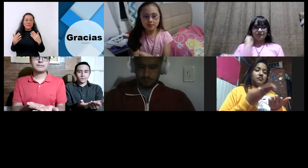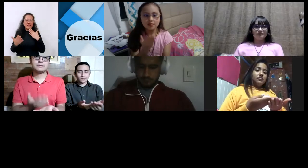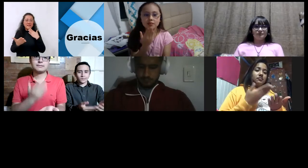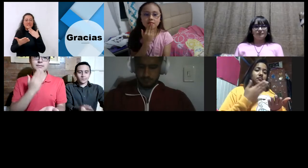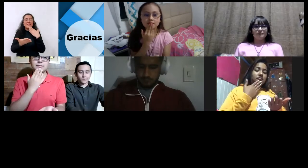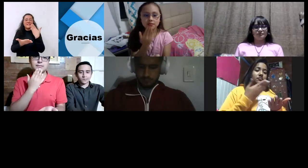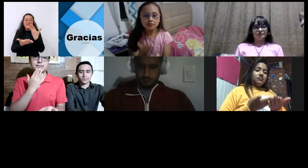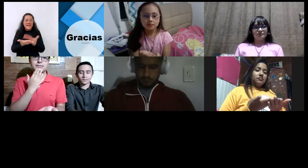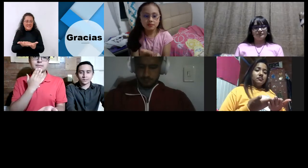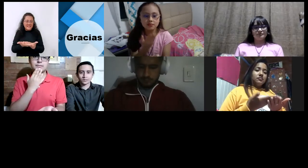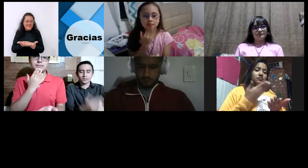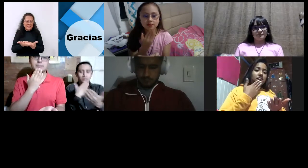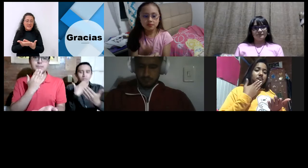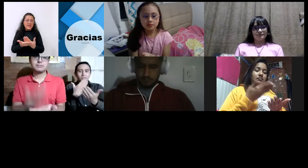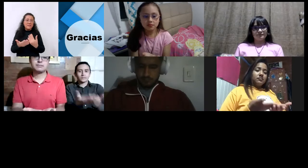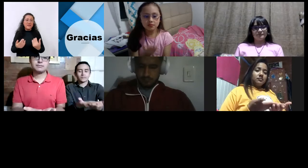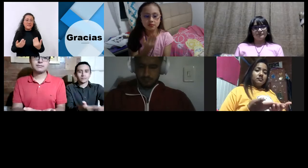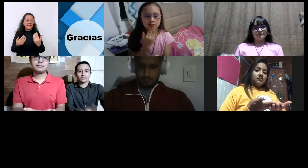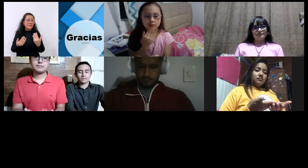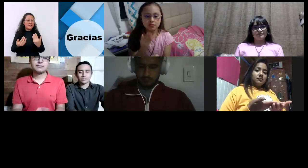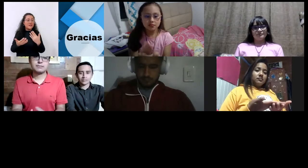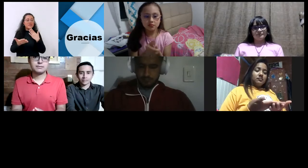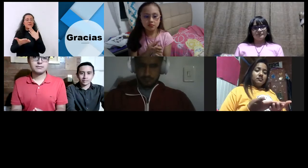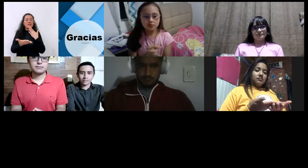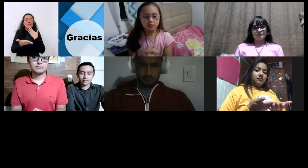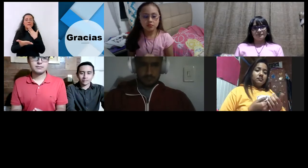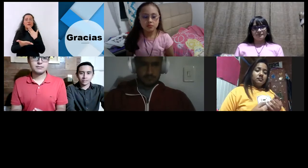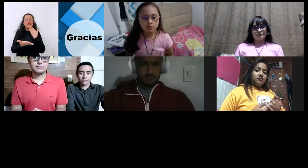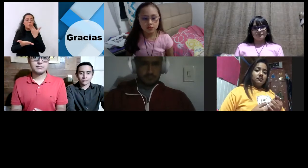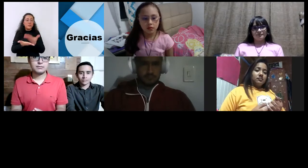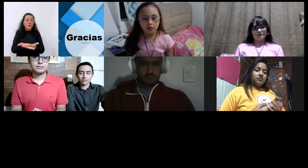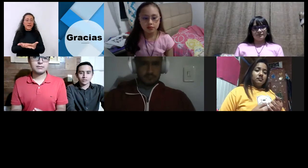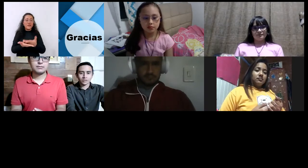Solamente así es gracias. Pero esto también se usa cuando decimos buenos